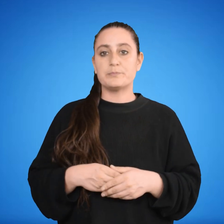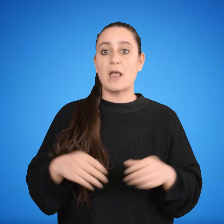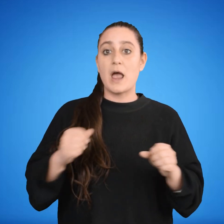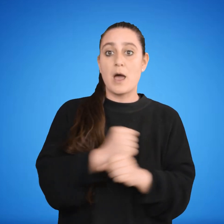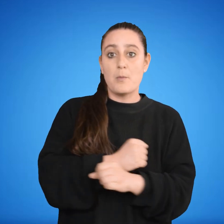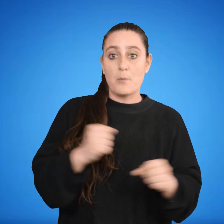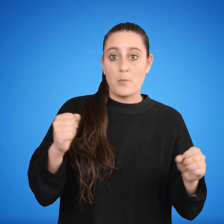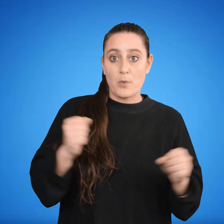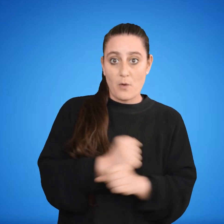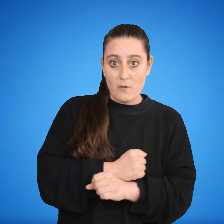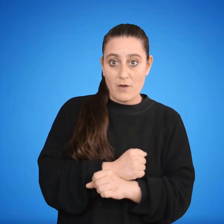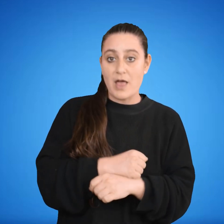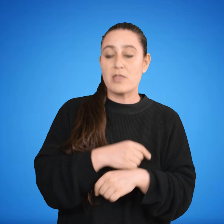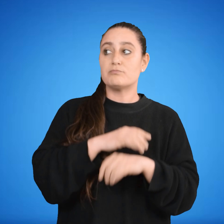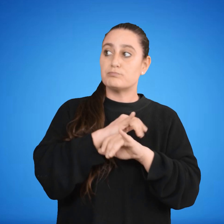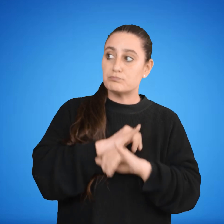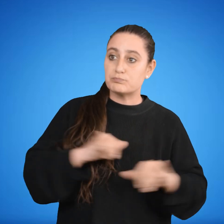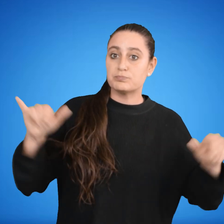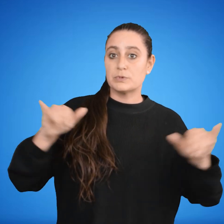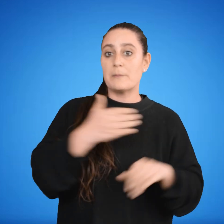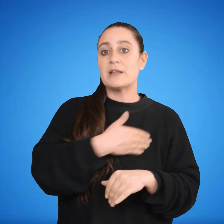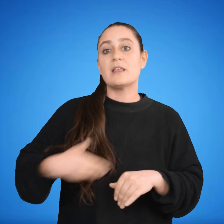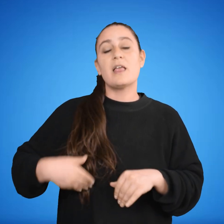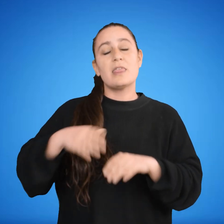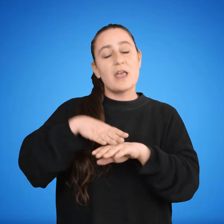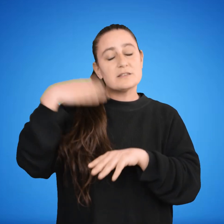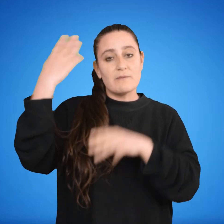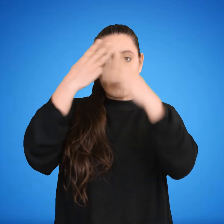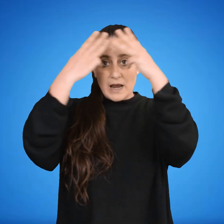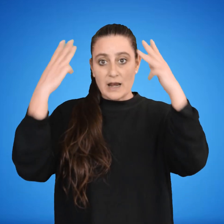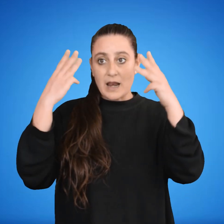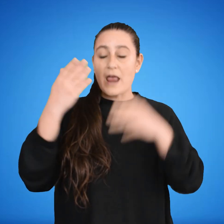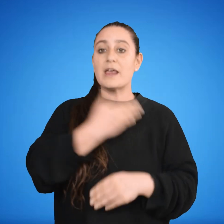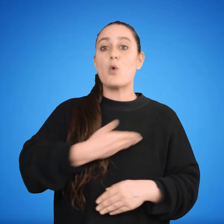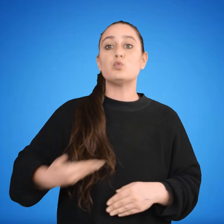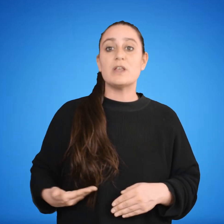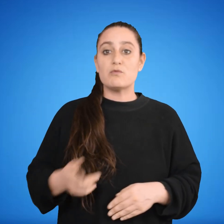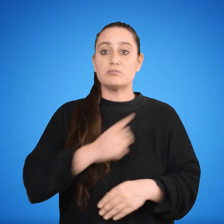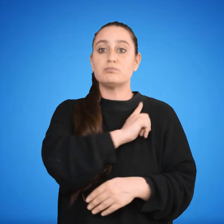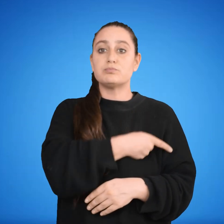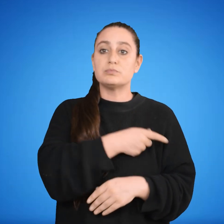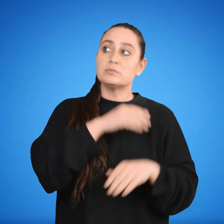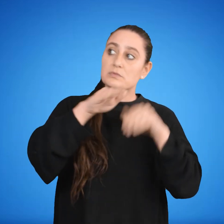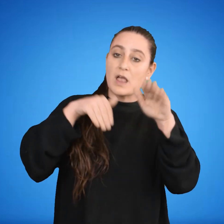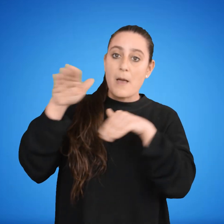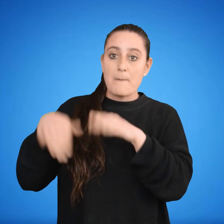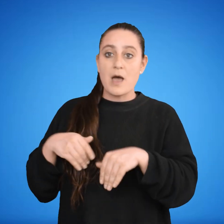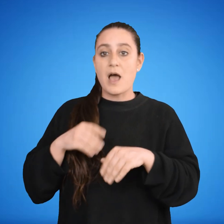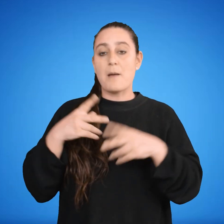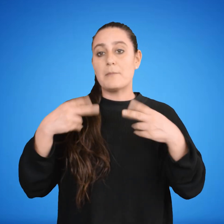la iniciativa y promulgada por el presidente de la Asamblea General, el Poder Ejecutivo convocará, dentro de los 90 días